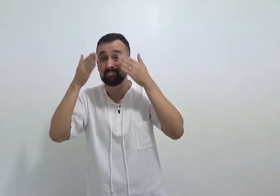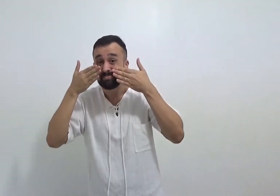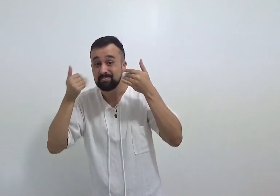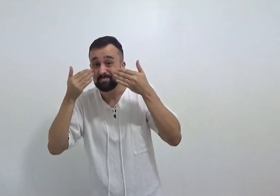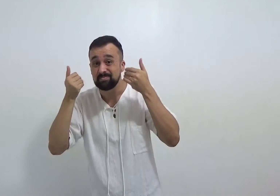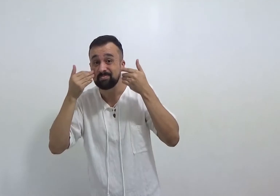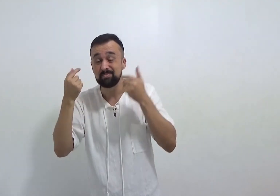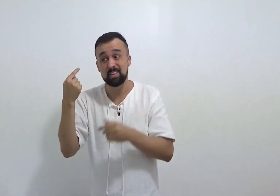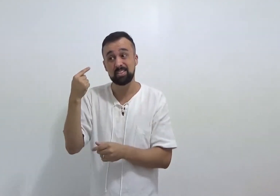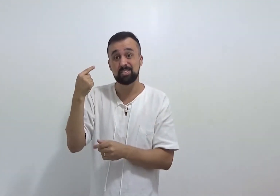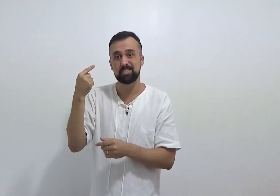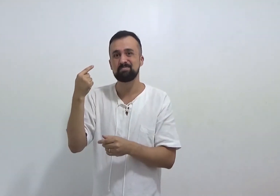sinal.